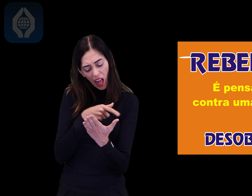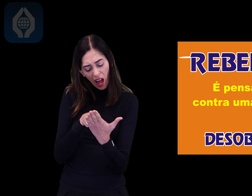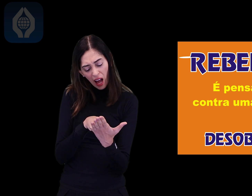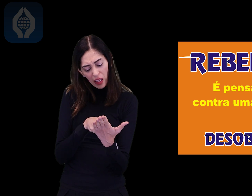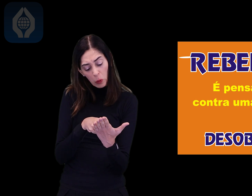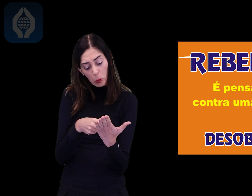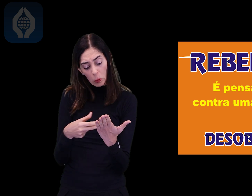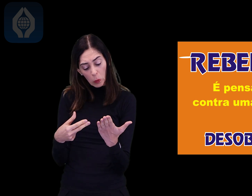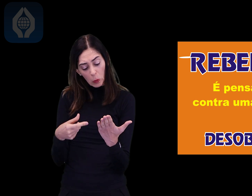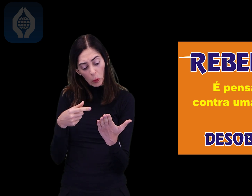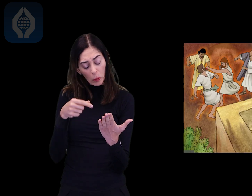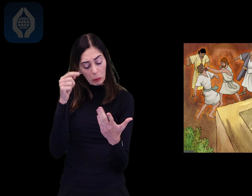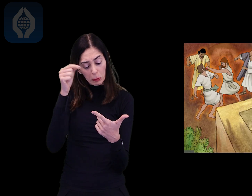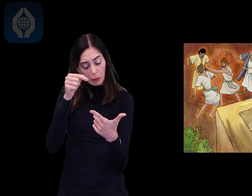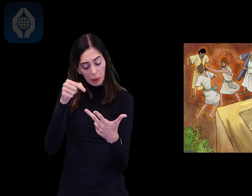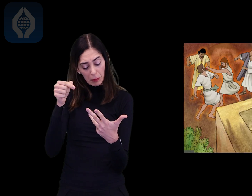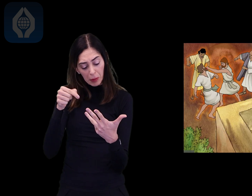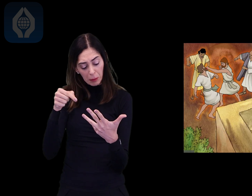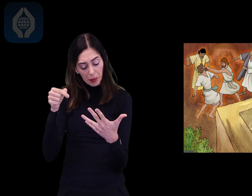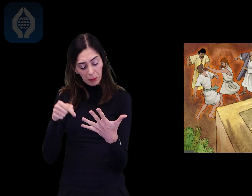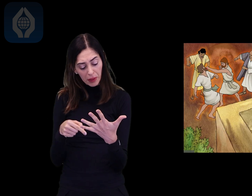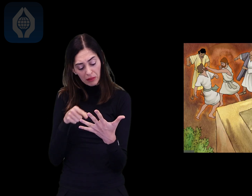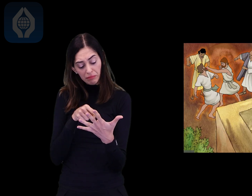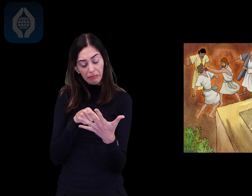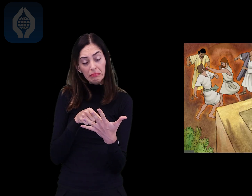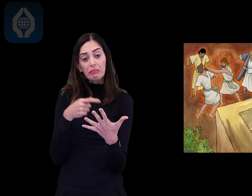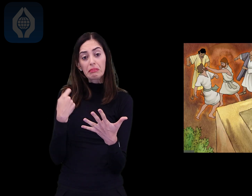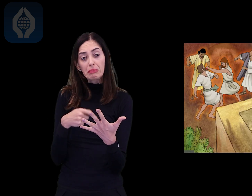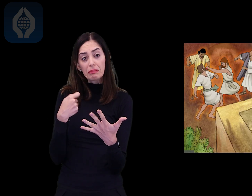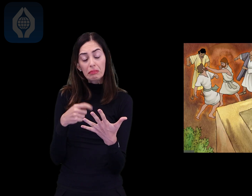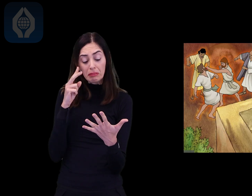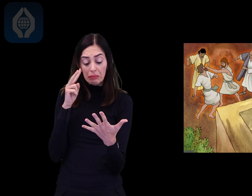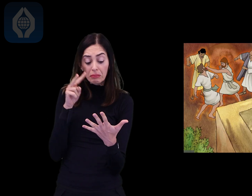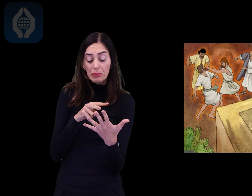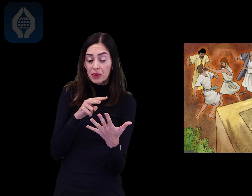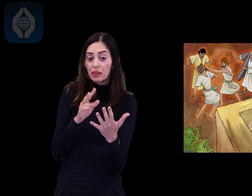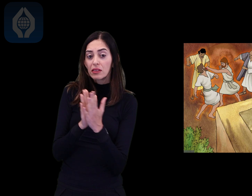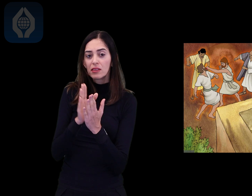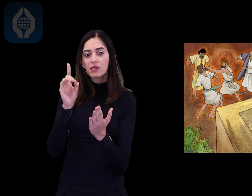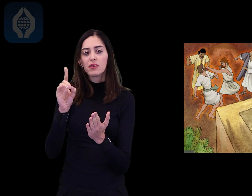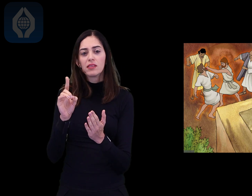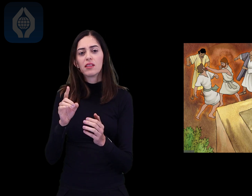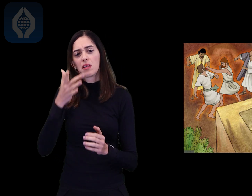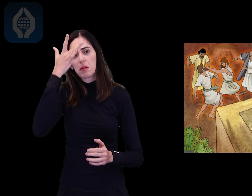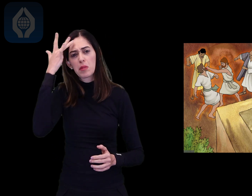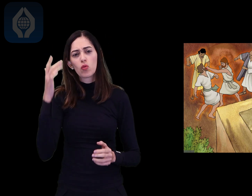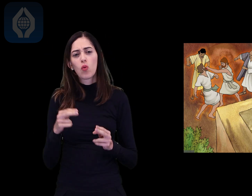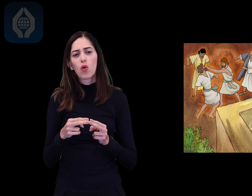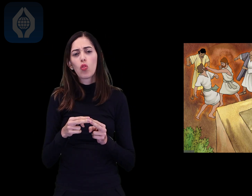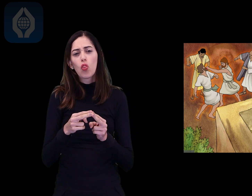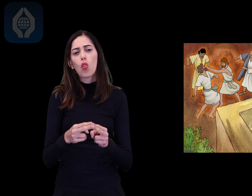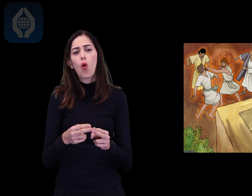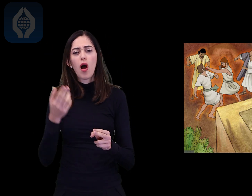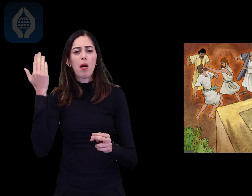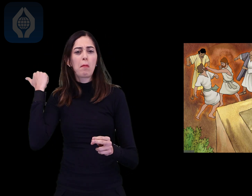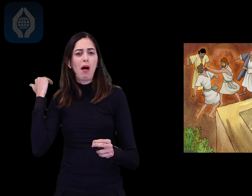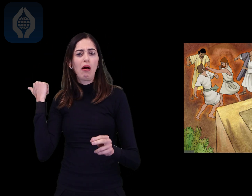mencionadas aqui? As pessoas do tempo de Noé recusavam conhecer a autoridade de Deus, apesar de saber da sua